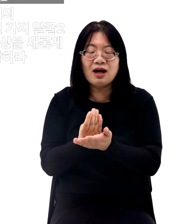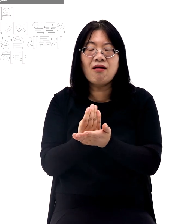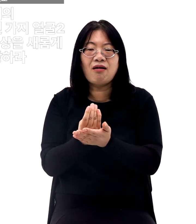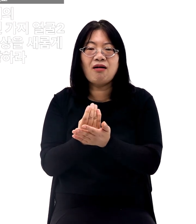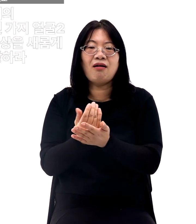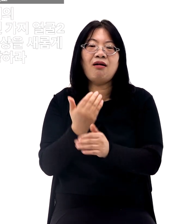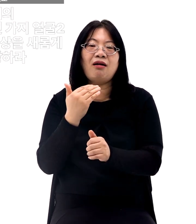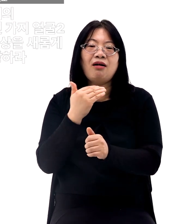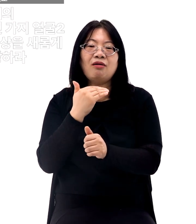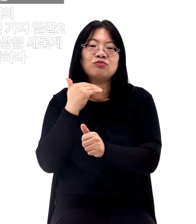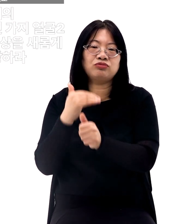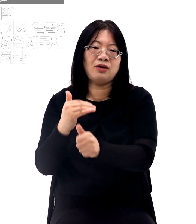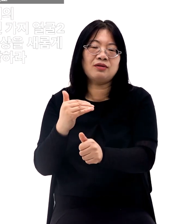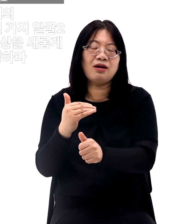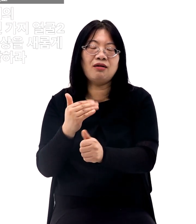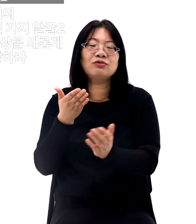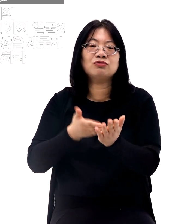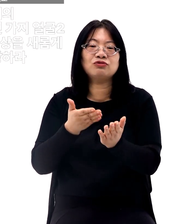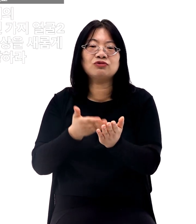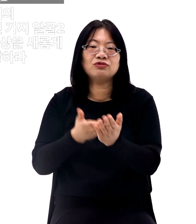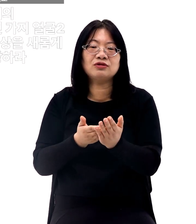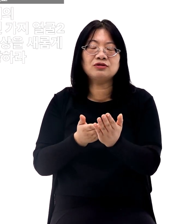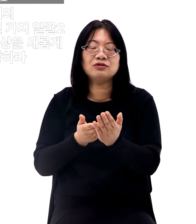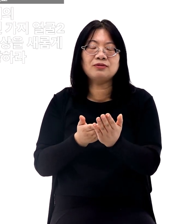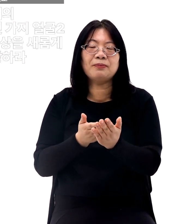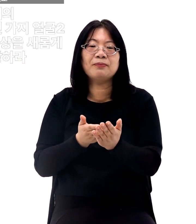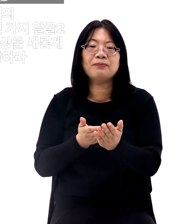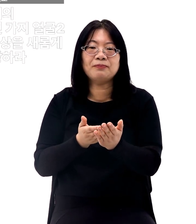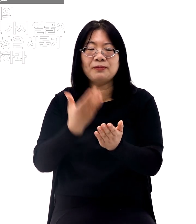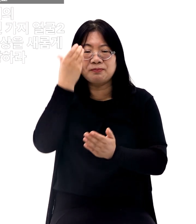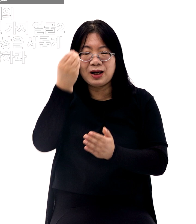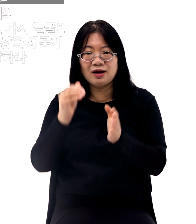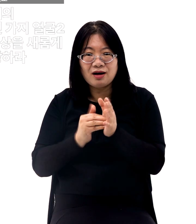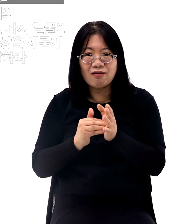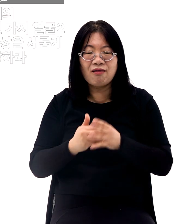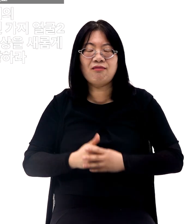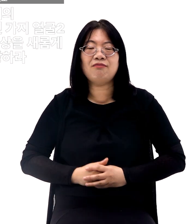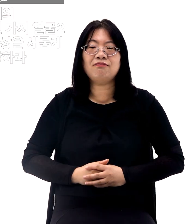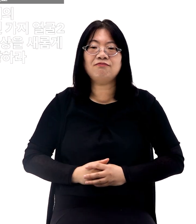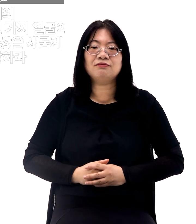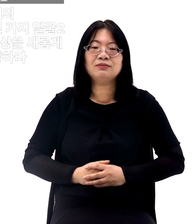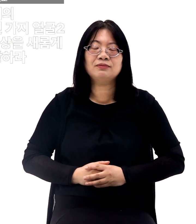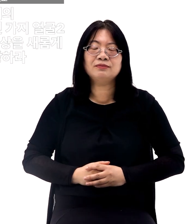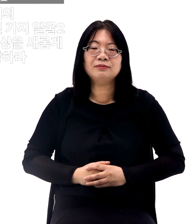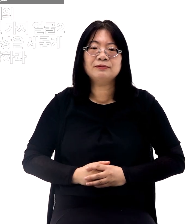실질적인 소식을 우리가 뉴스로 접하지 않습니까? 그러니까 여러분,